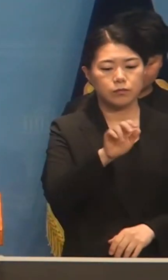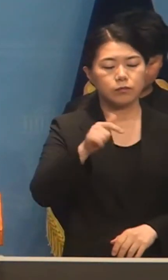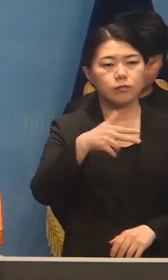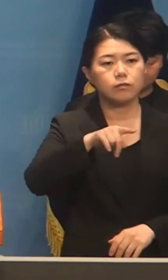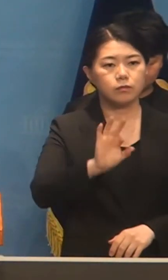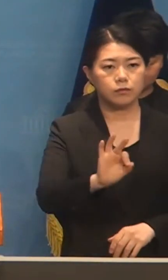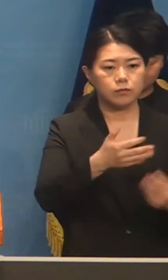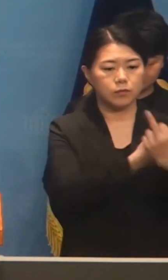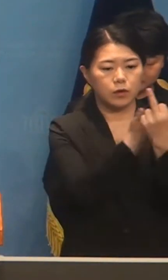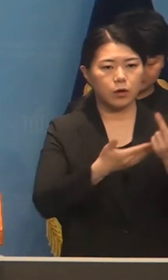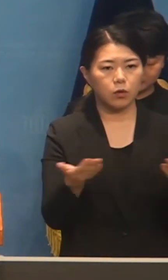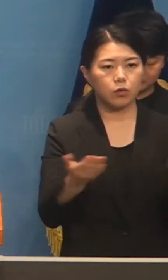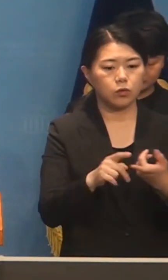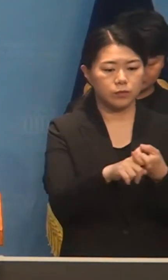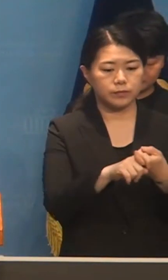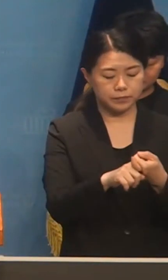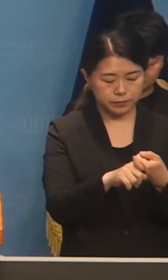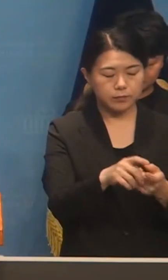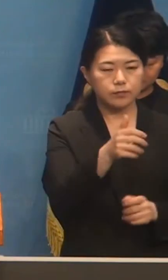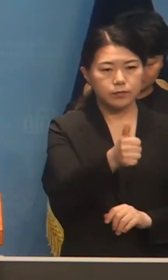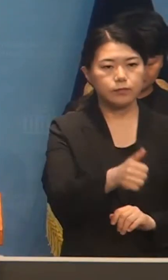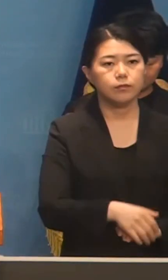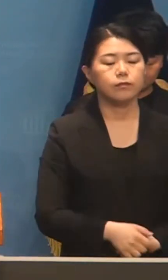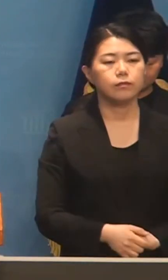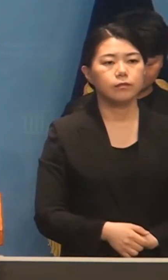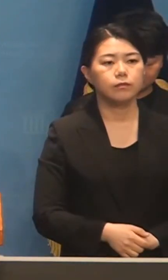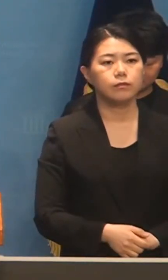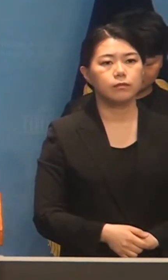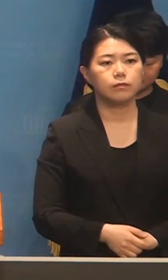송민정 강원교사노조 위원장님 오셨습니다.